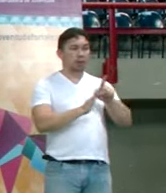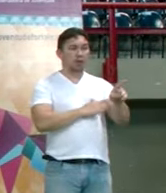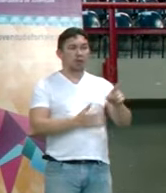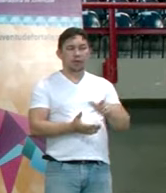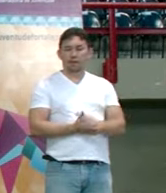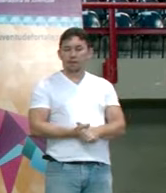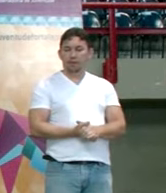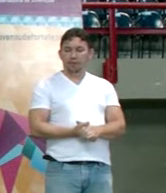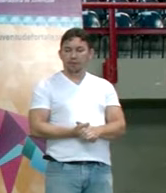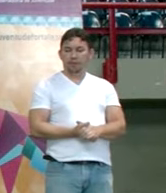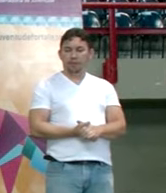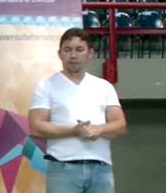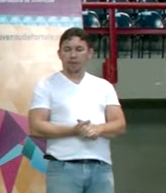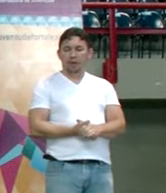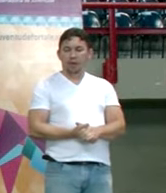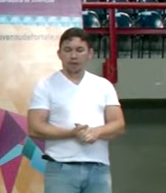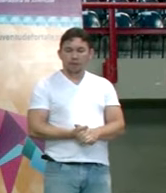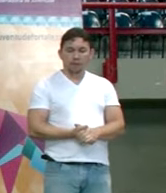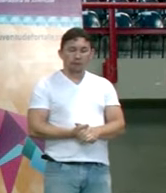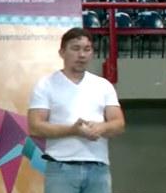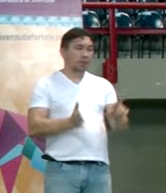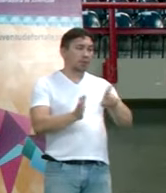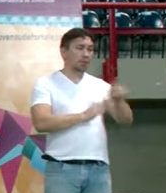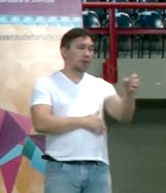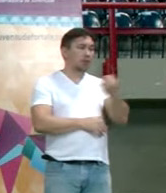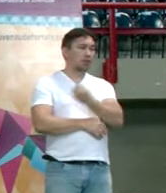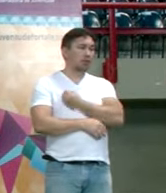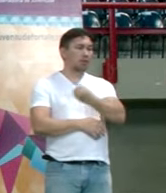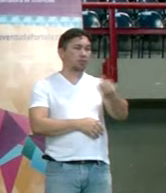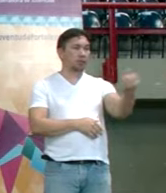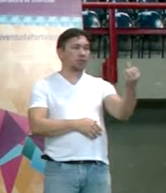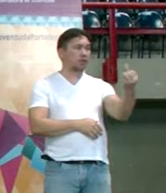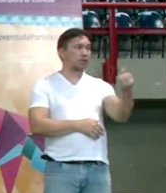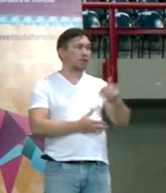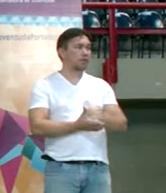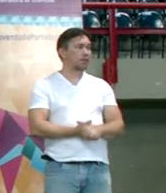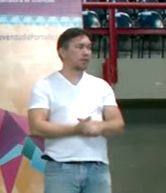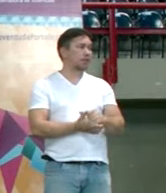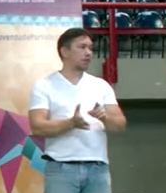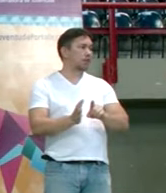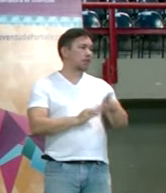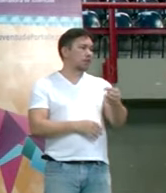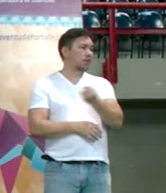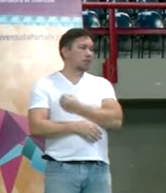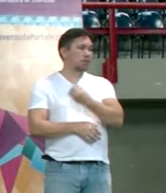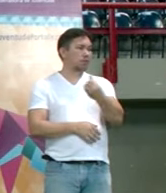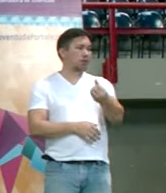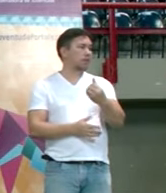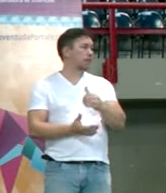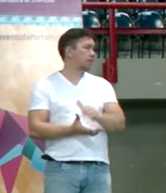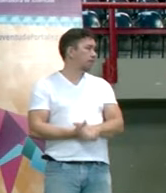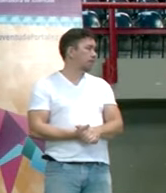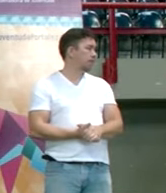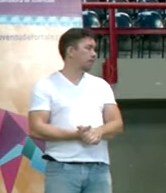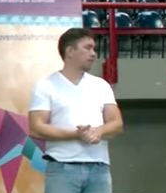agora vamos lá questão de número seis questão de número